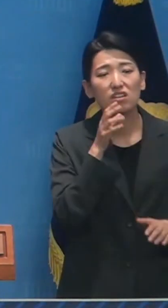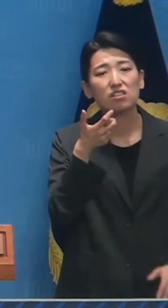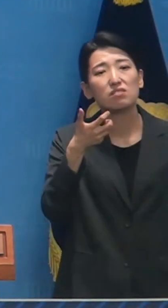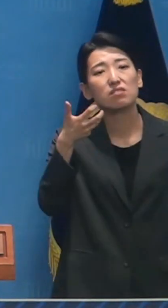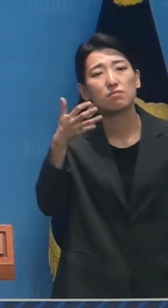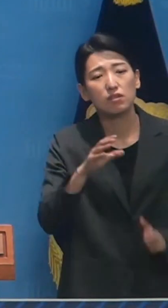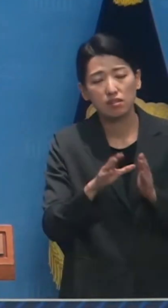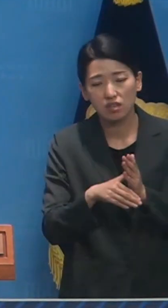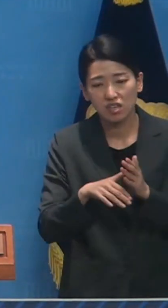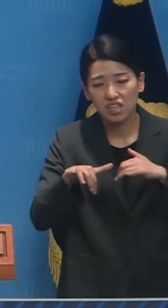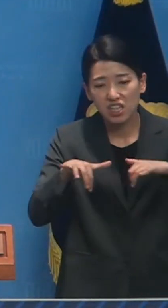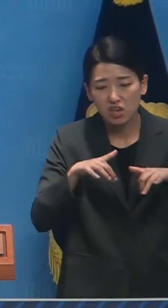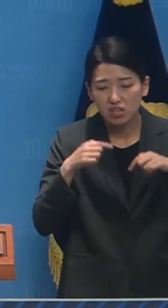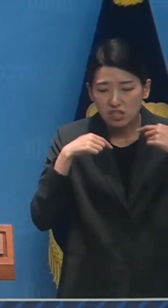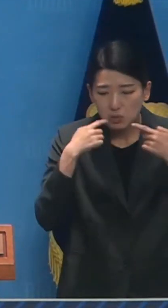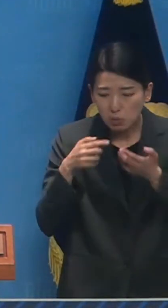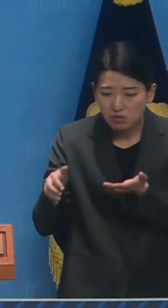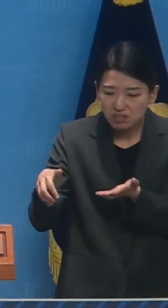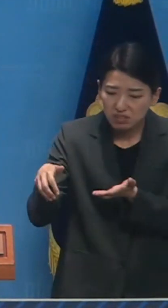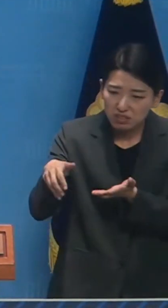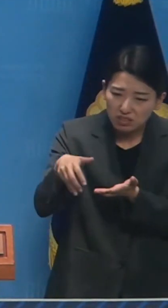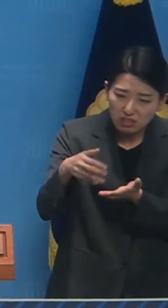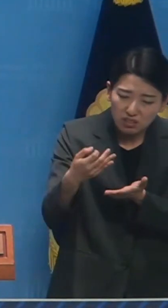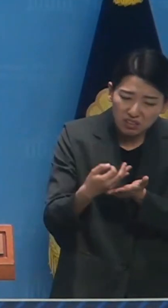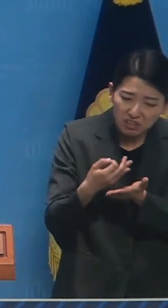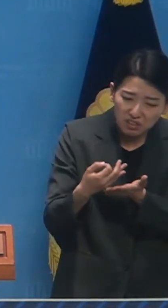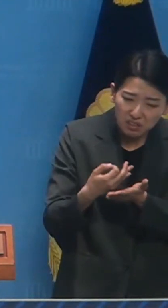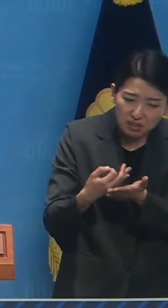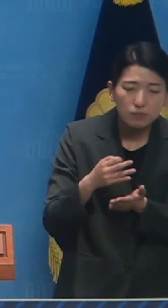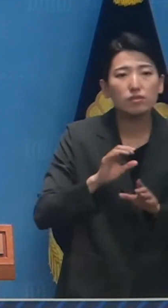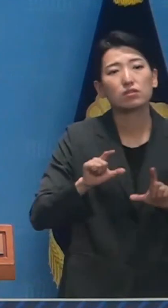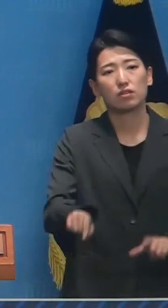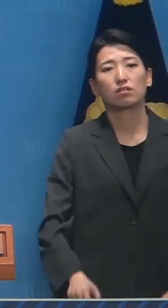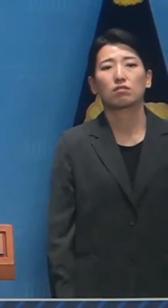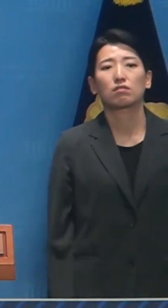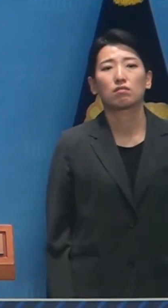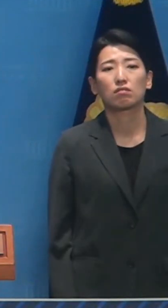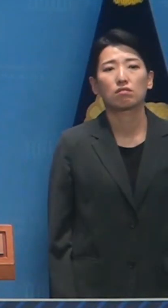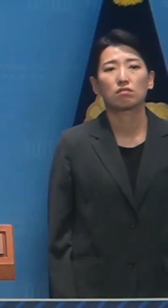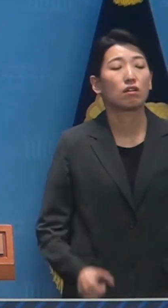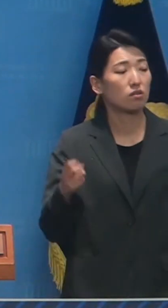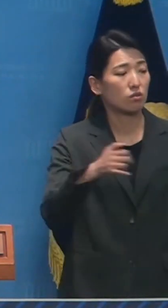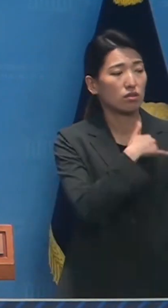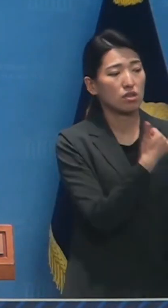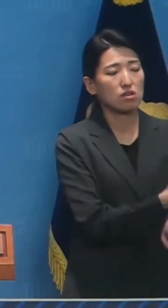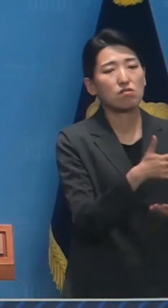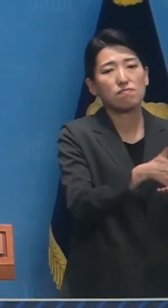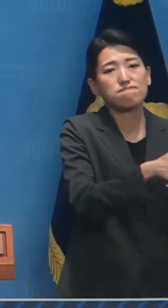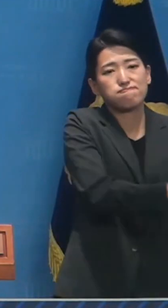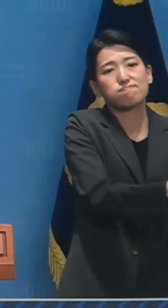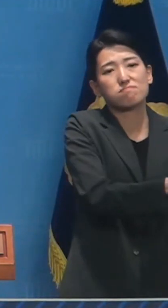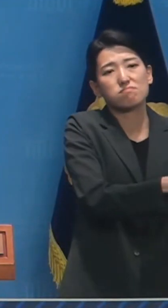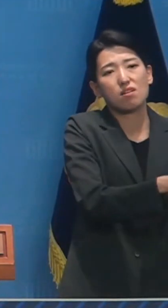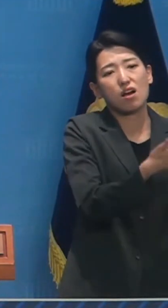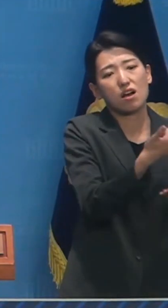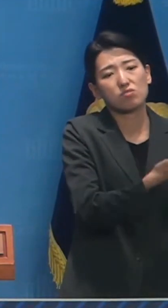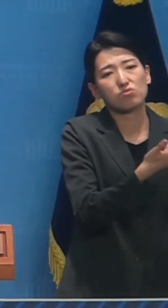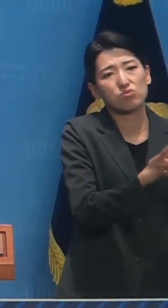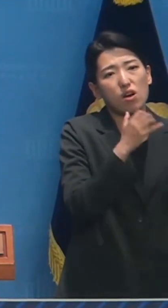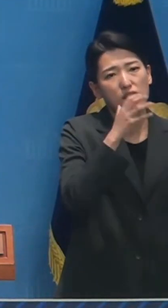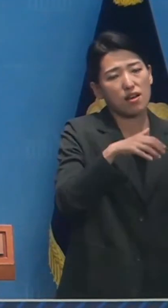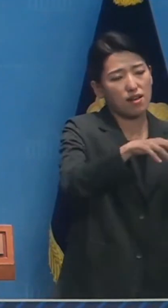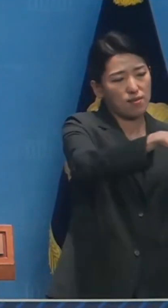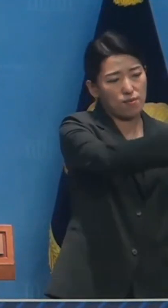불황자라며 또는 불황자가 될 가능성이 있다며 격리해 인권을 말살당한 유기고아 등이